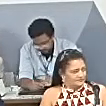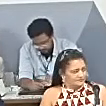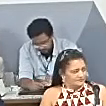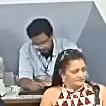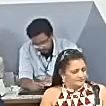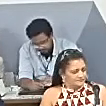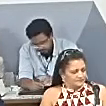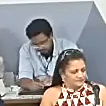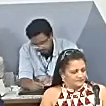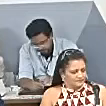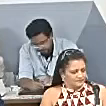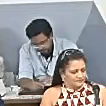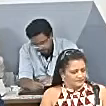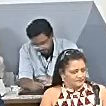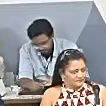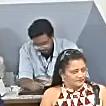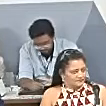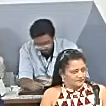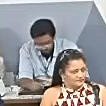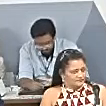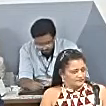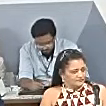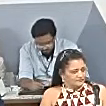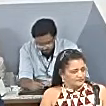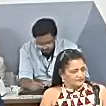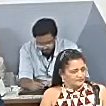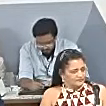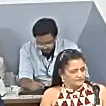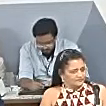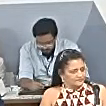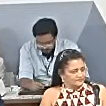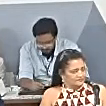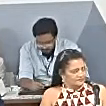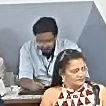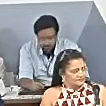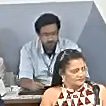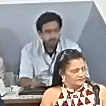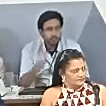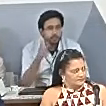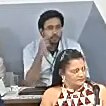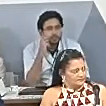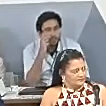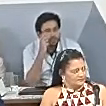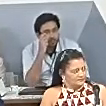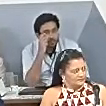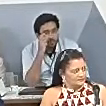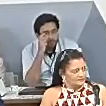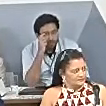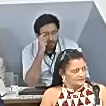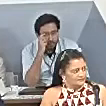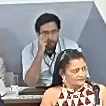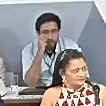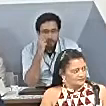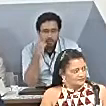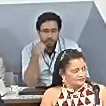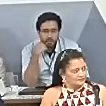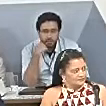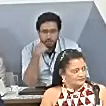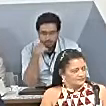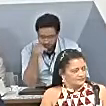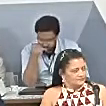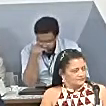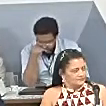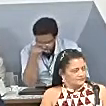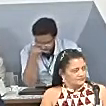hospital qualificada para entender a mensagem que ele vai passar né a gente está atento se foi muito